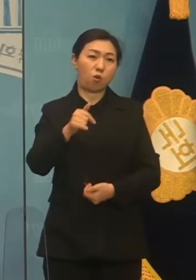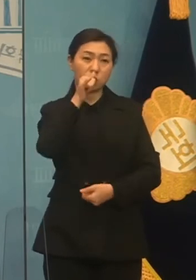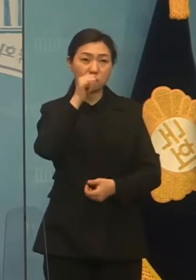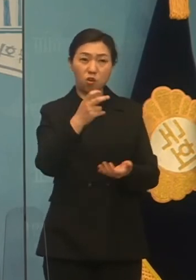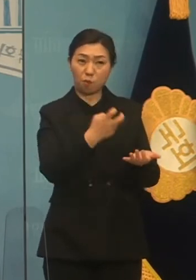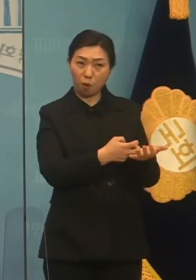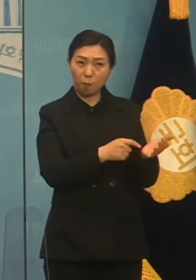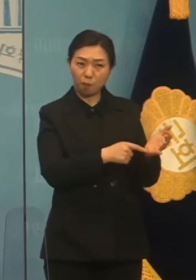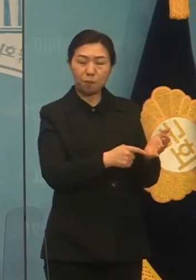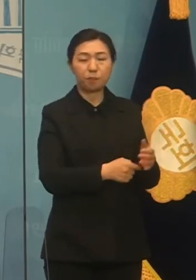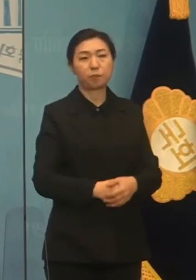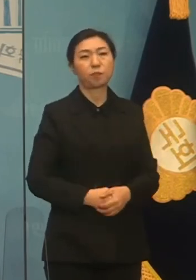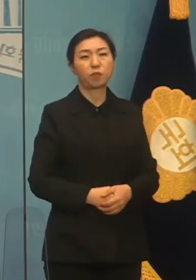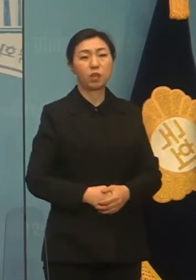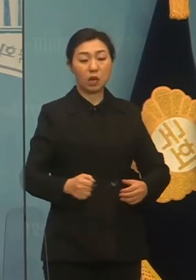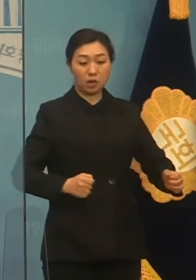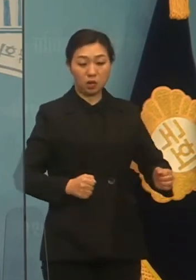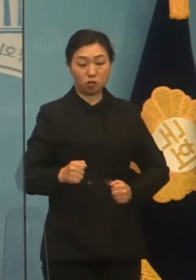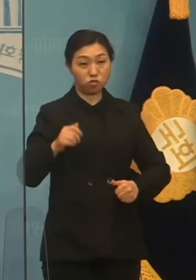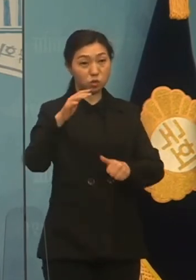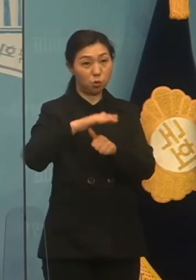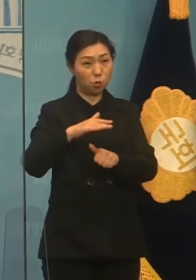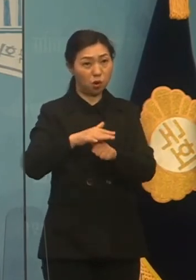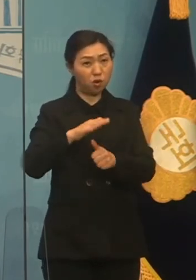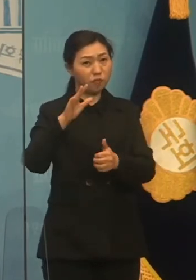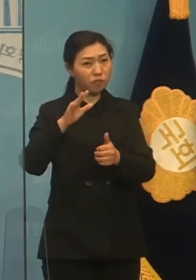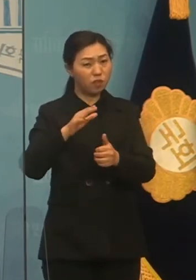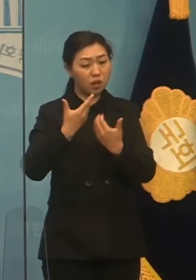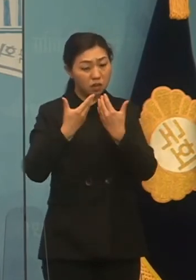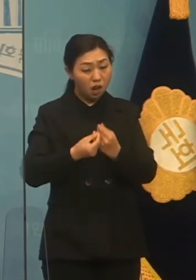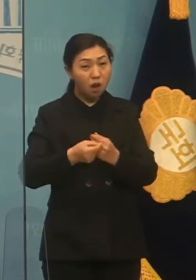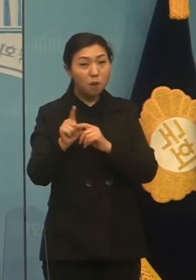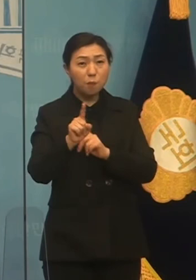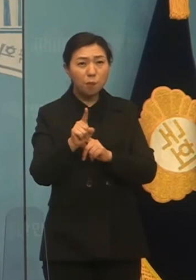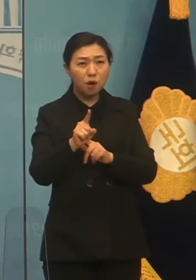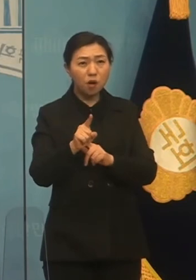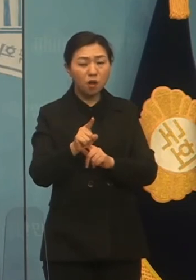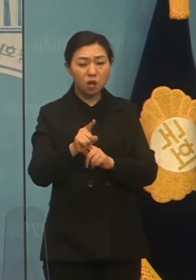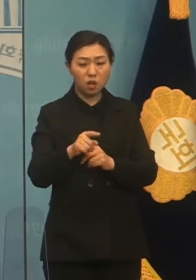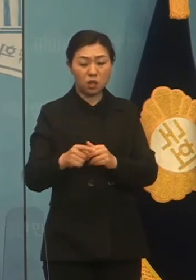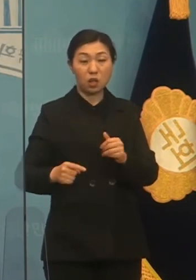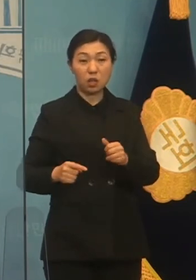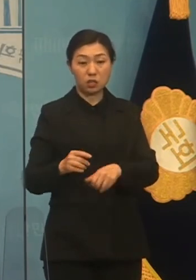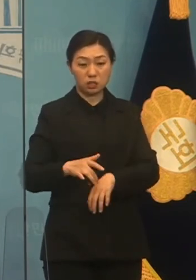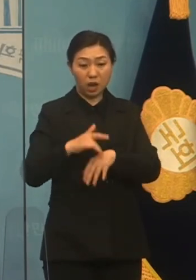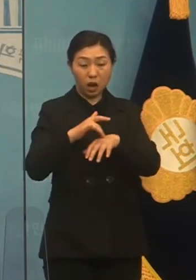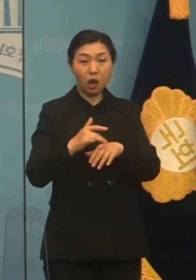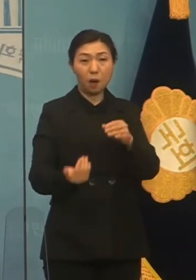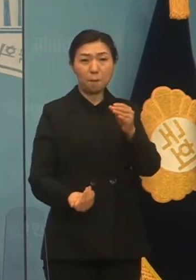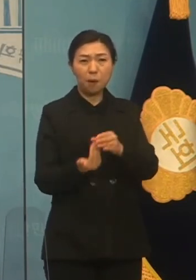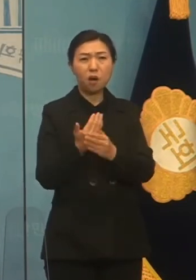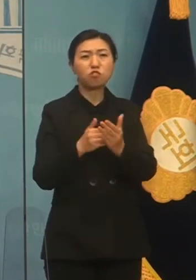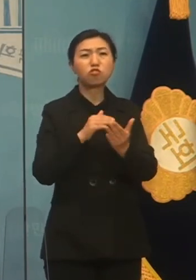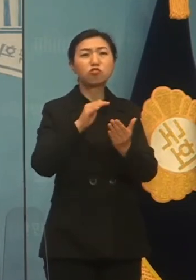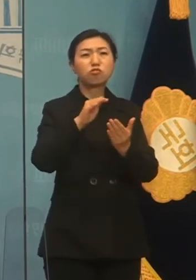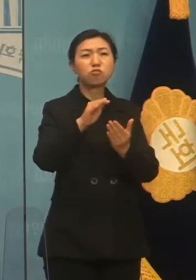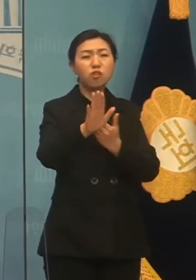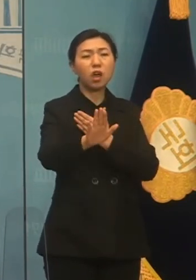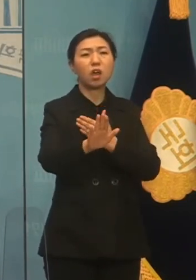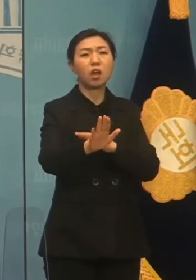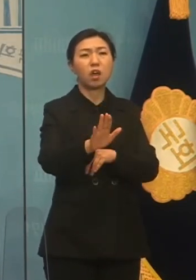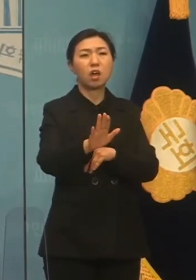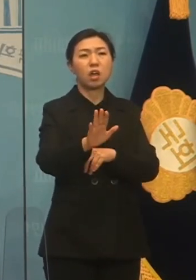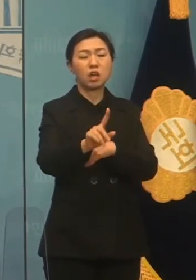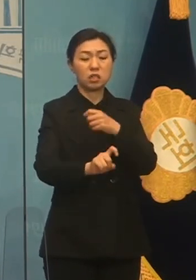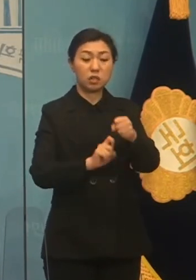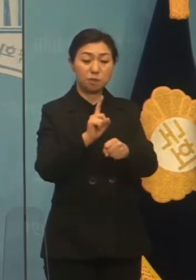현행법에 의하면 개구리 소년 사건의 경우 사건 발생으로부터 11년 6개월이 지나서 뒤늦게